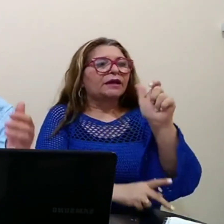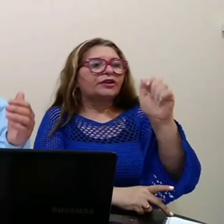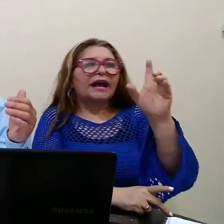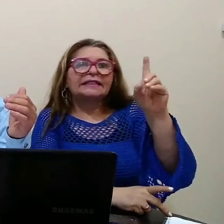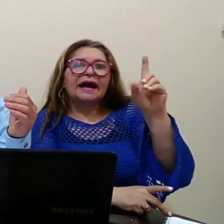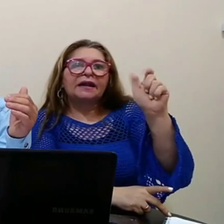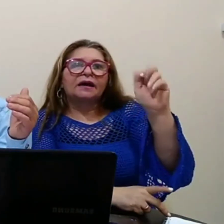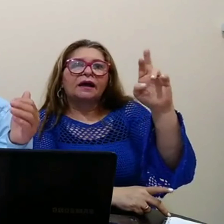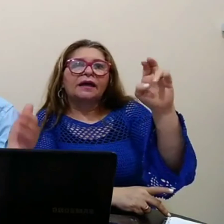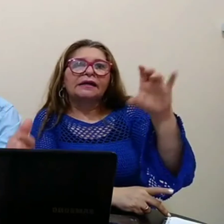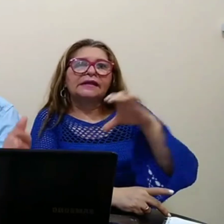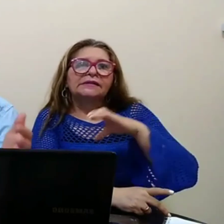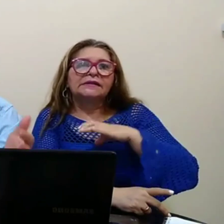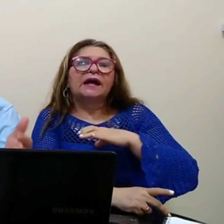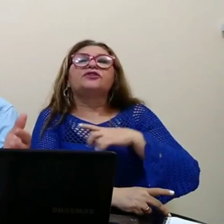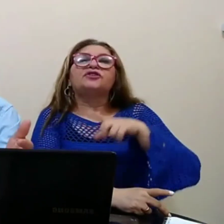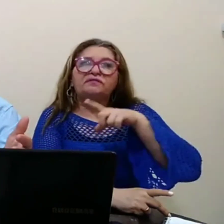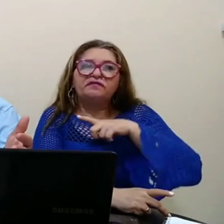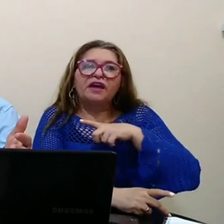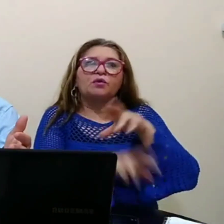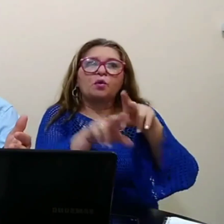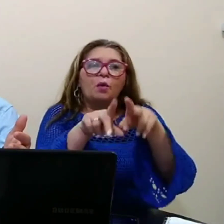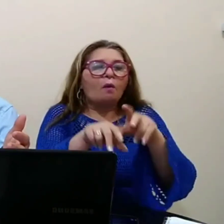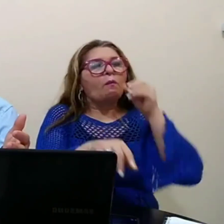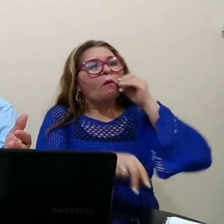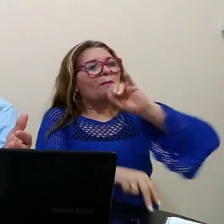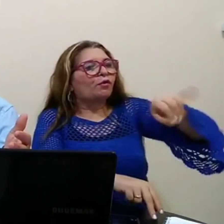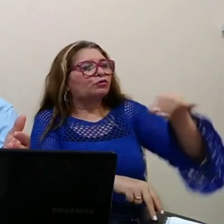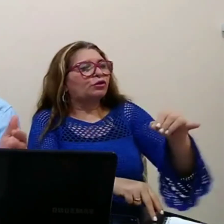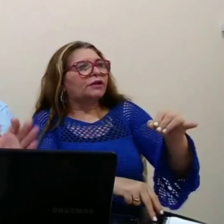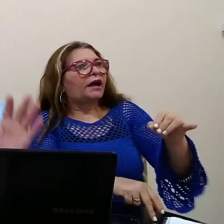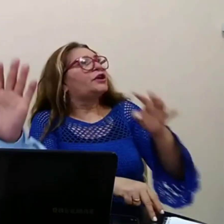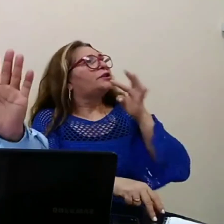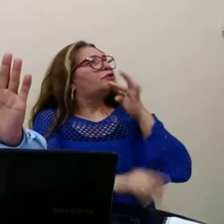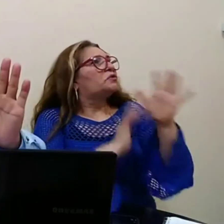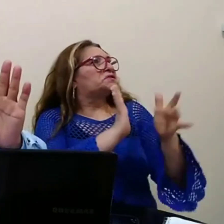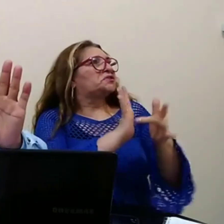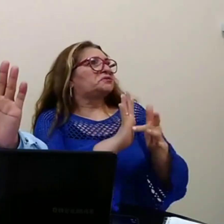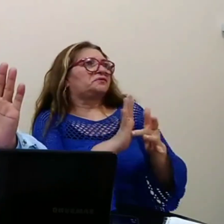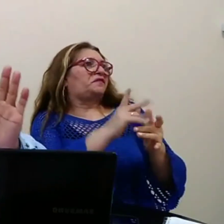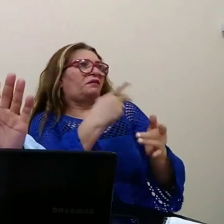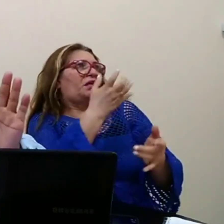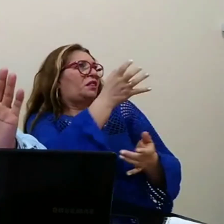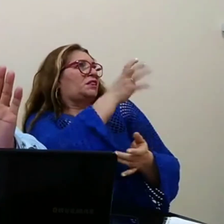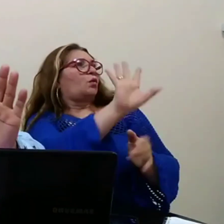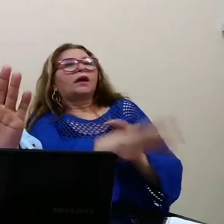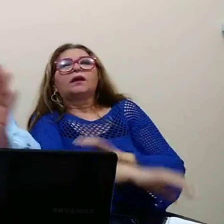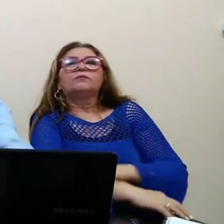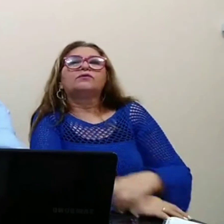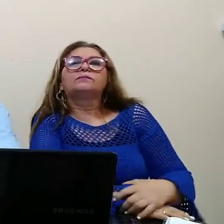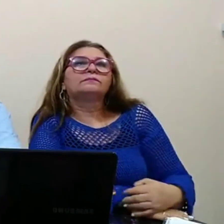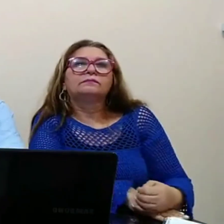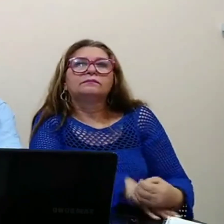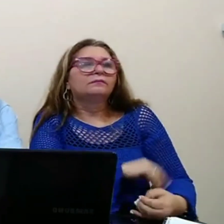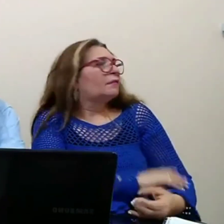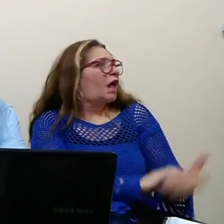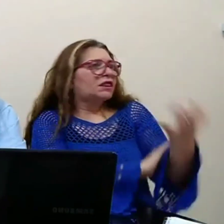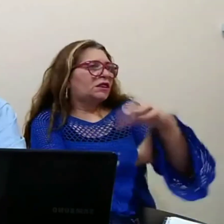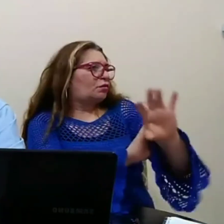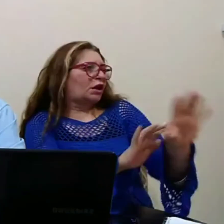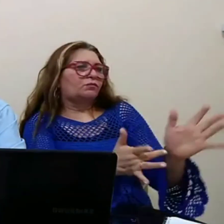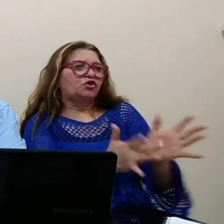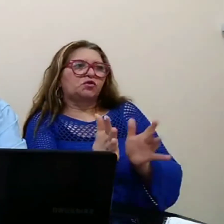que tiveram a mesma oportunidade, simplesmente disseram: não, nós não queremos, vai embora. Nós não